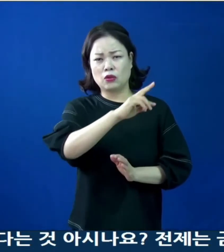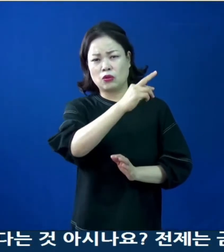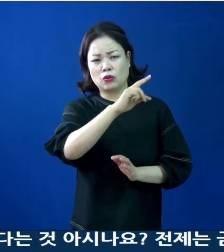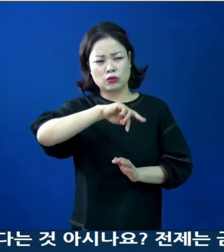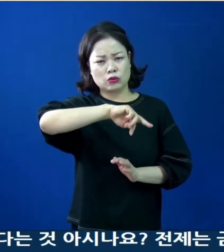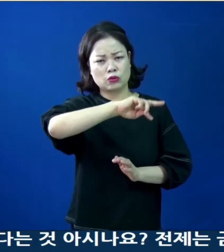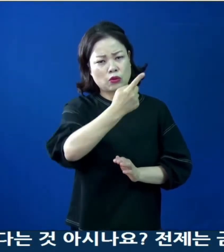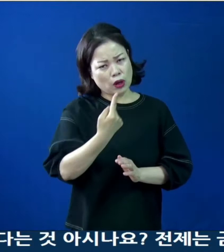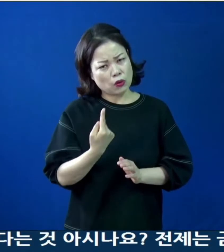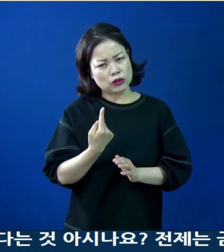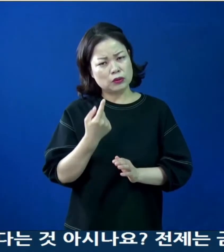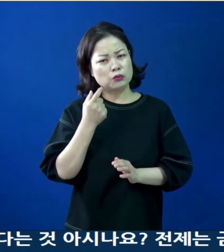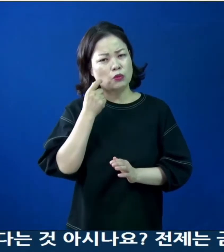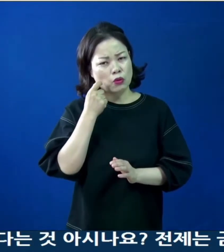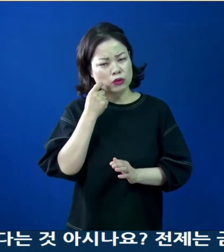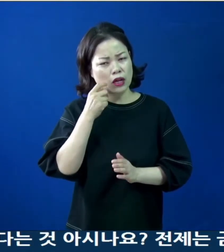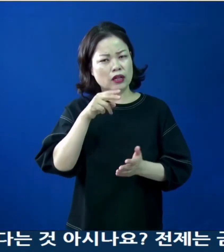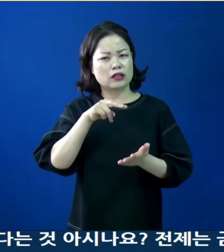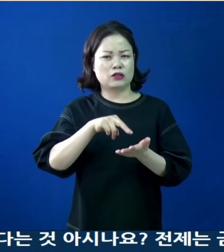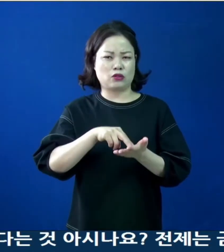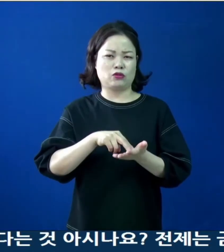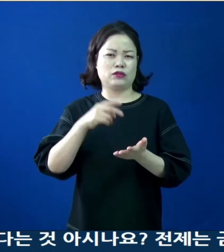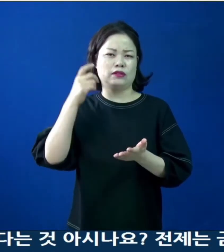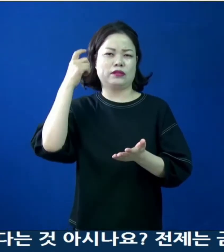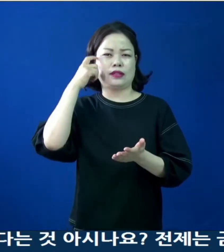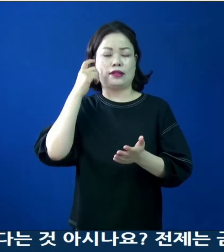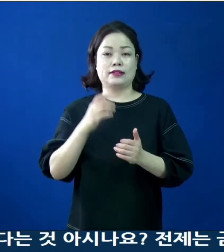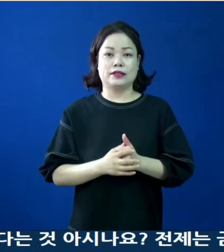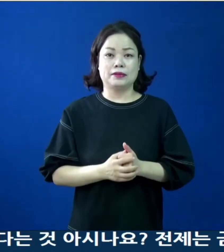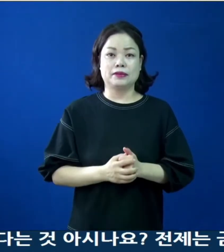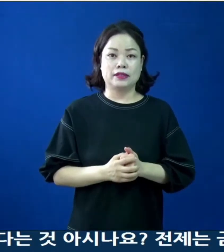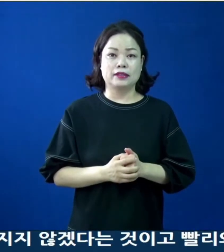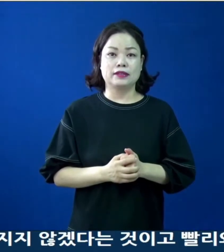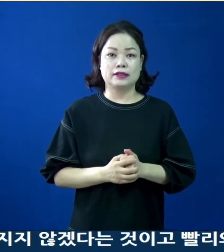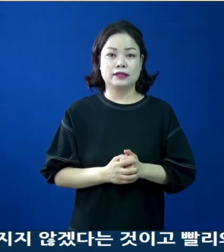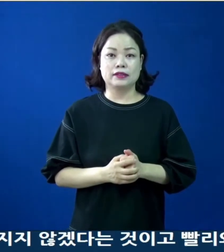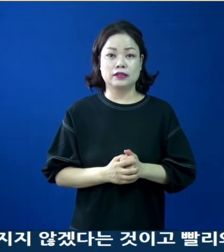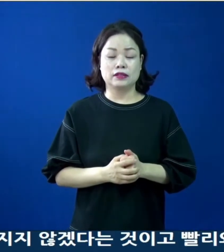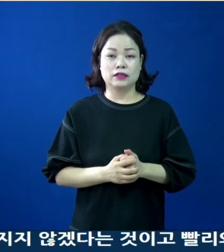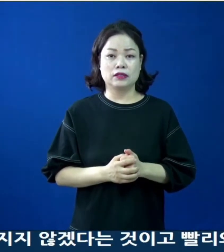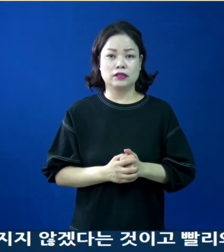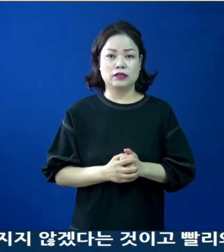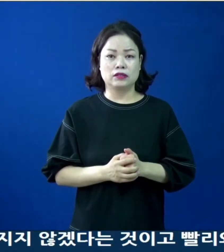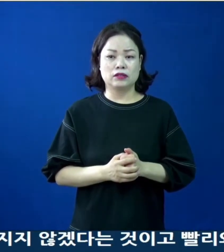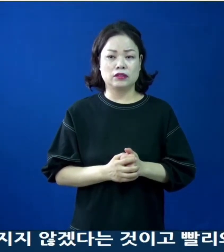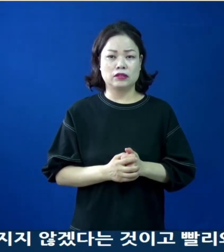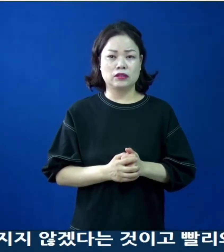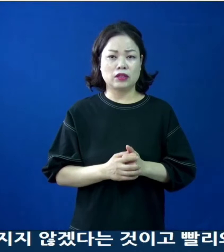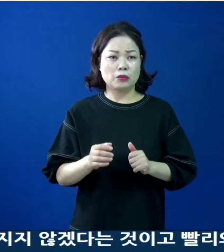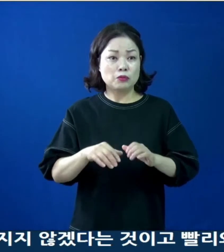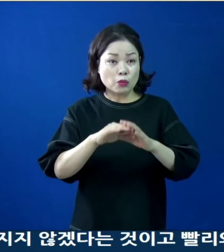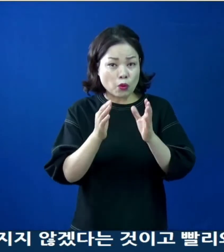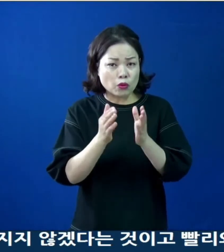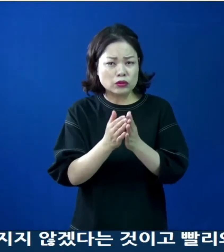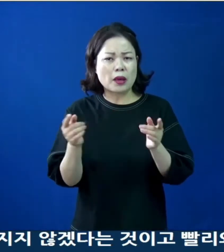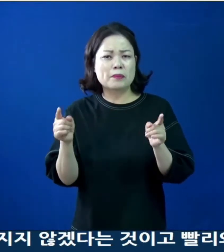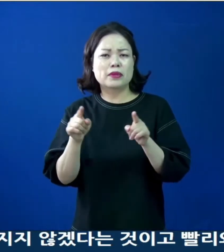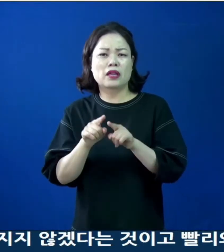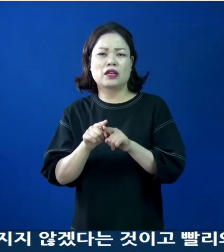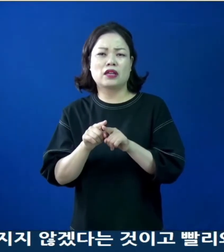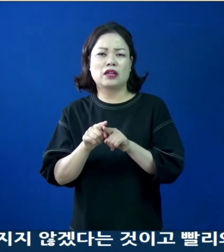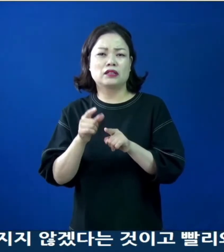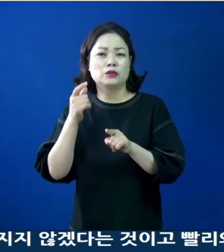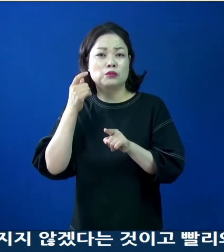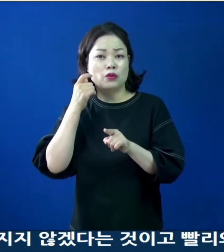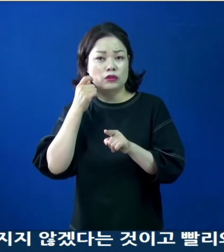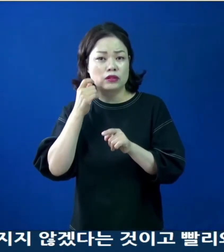되는 경우들을 생각하게 되기 때문에 그렇습니다. 못 오므로 함께 할 수 없다라는